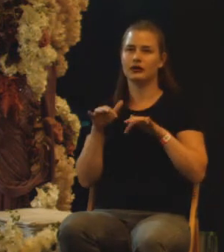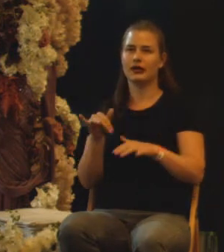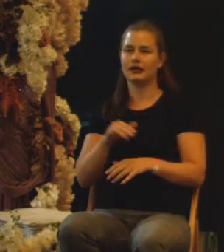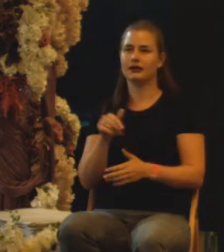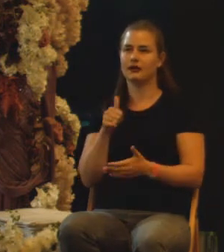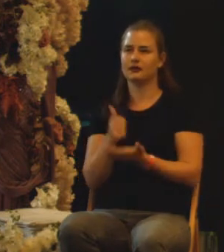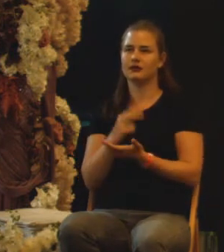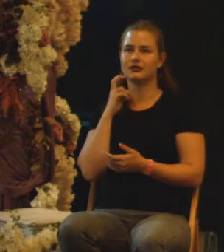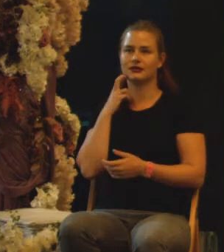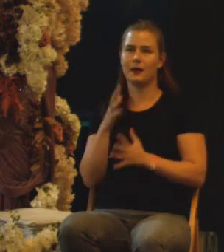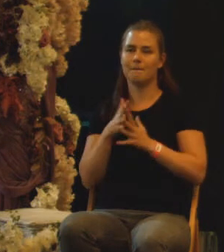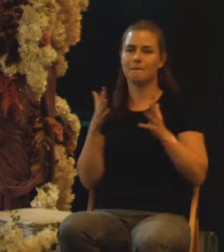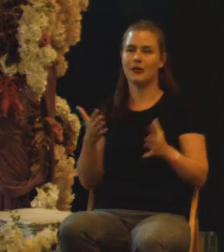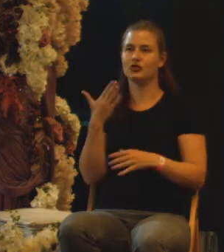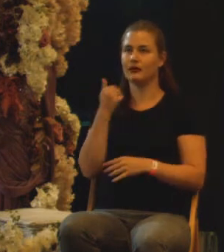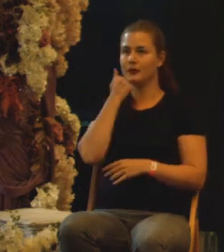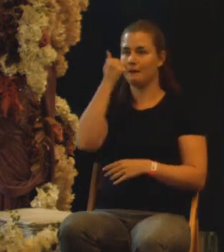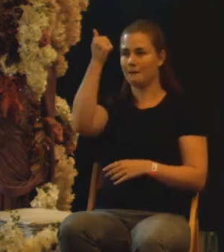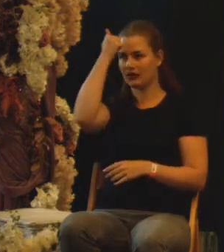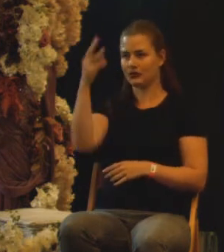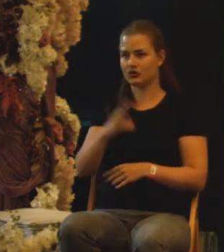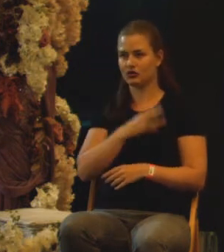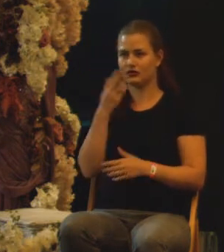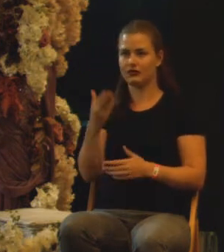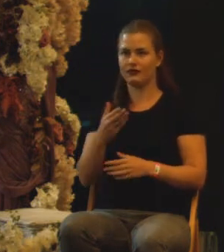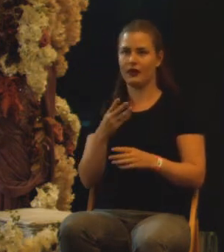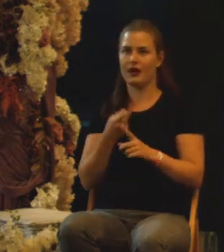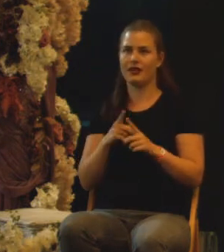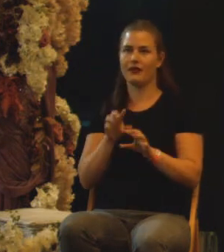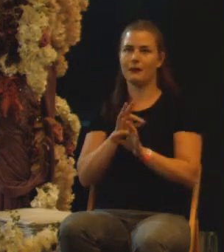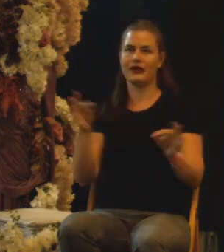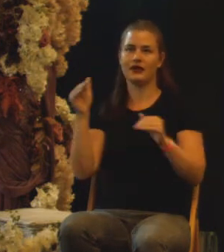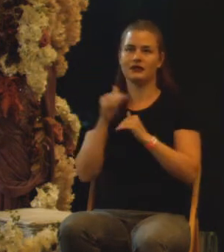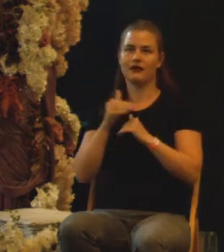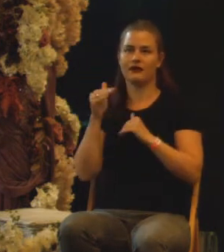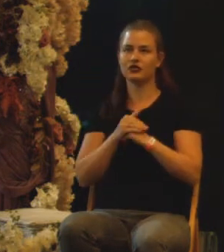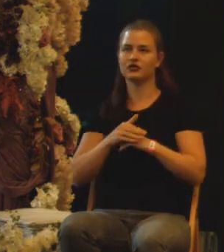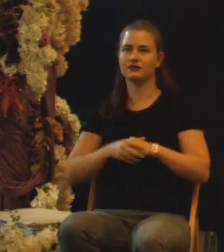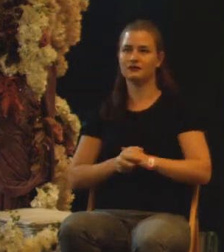же, секса. Большое вам спасибо. Желаю вам всем прекрасного вечера.